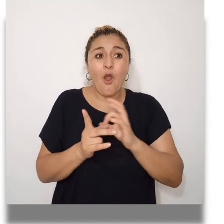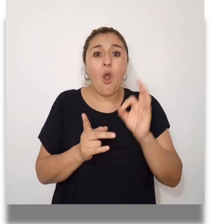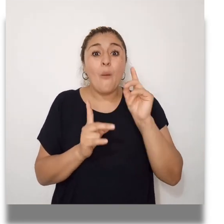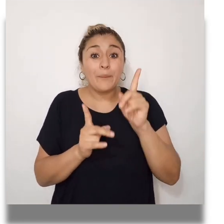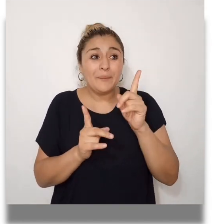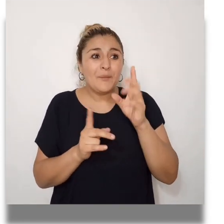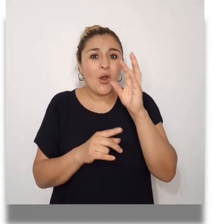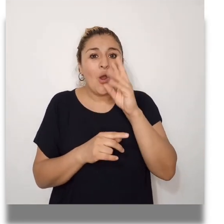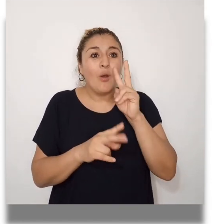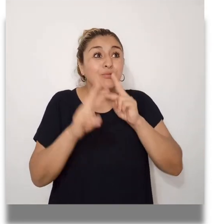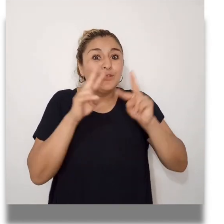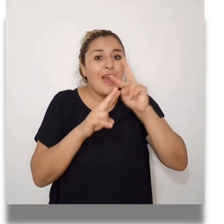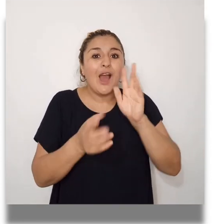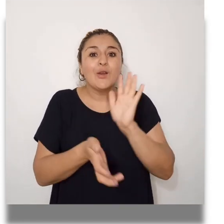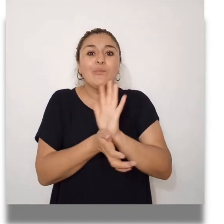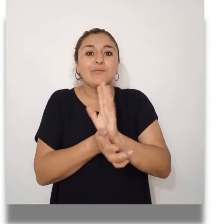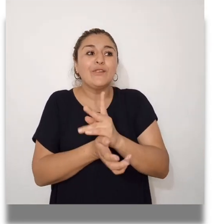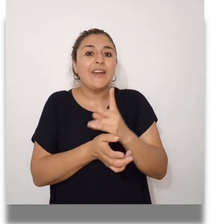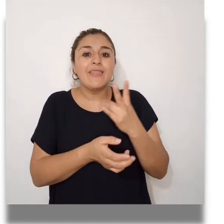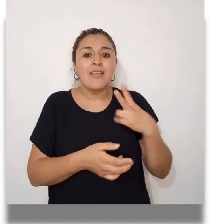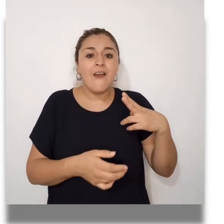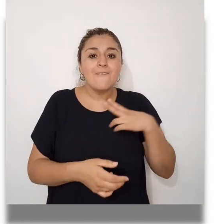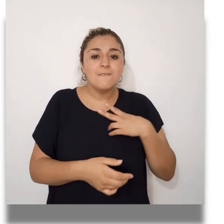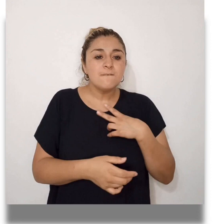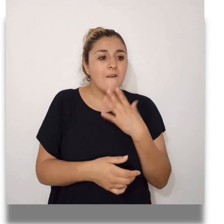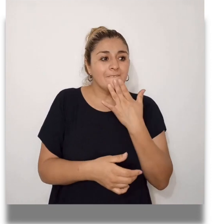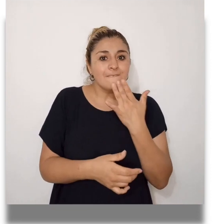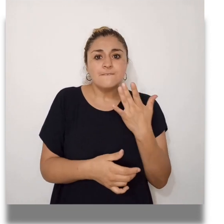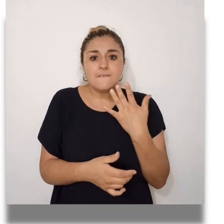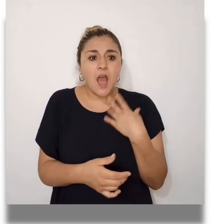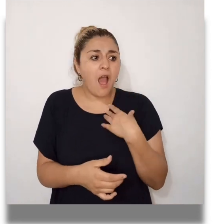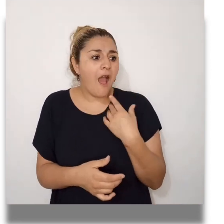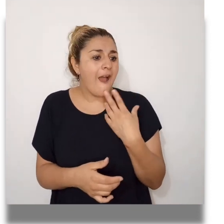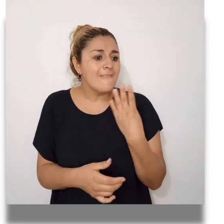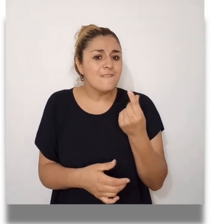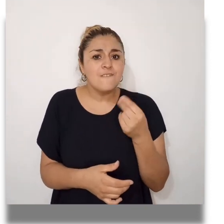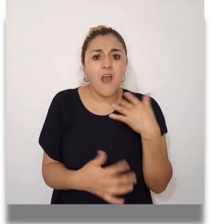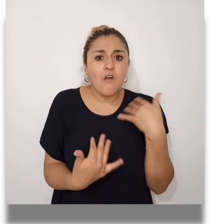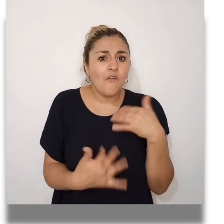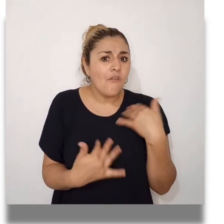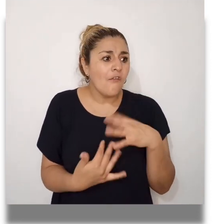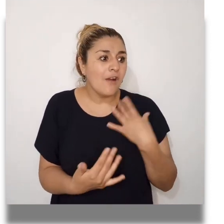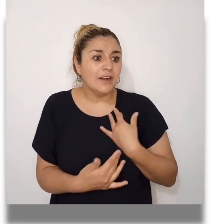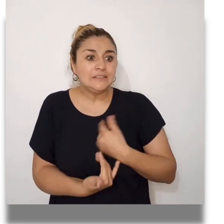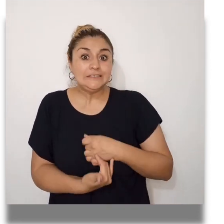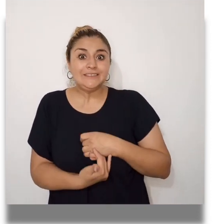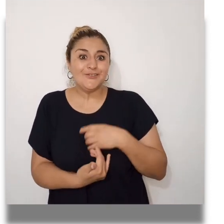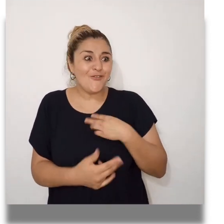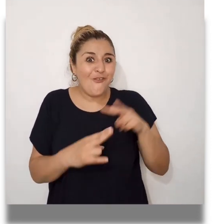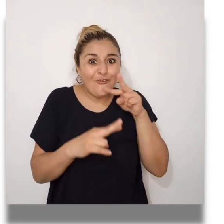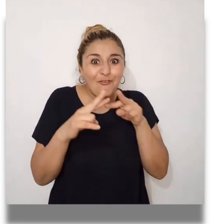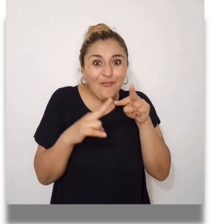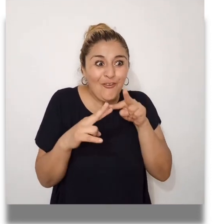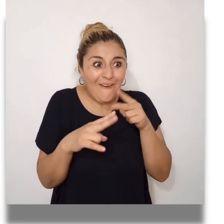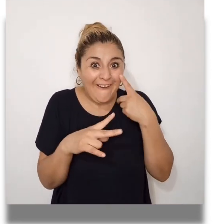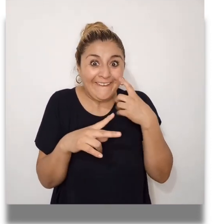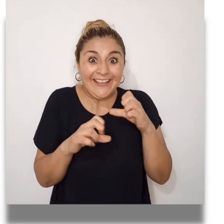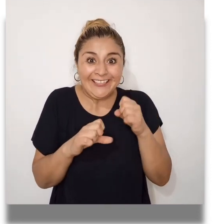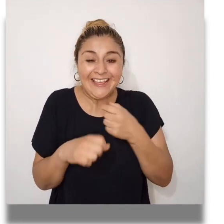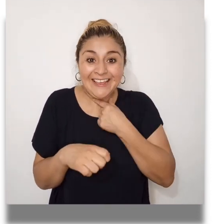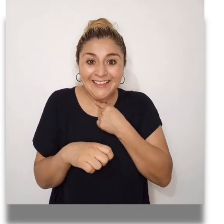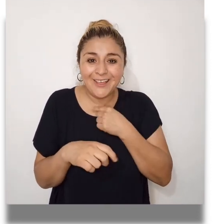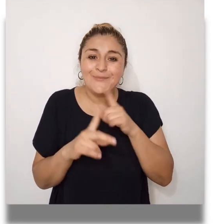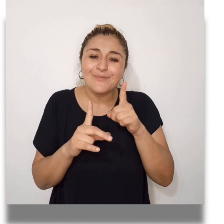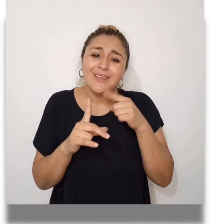tesoro. La sagesse appelle. La sabiduría llama. Elle donne encore des